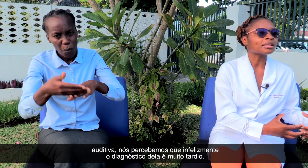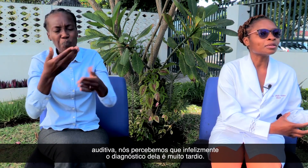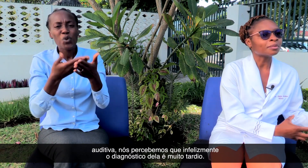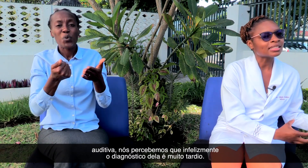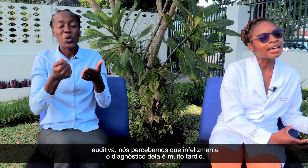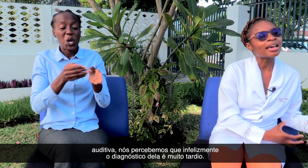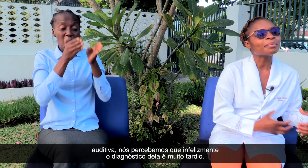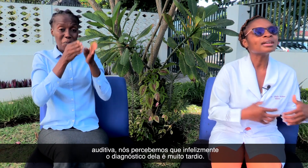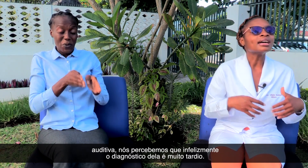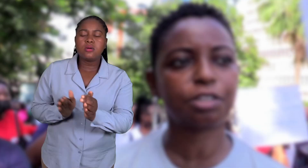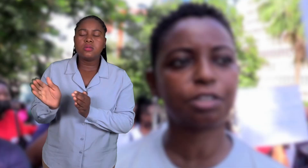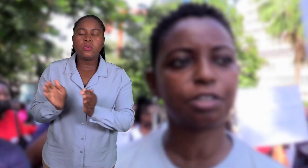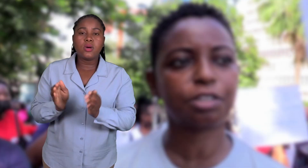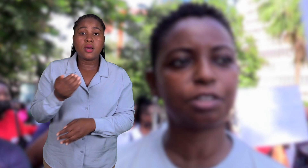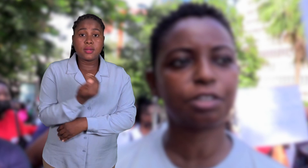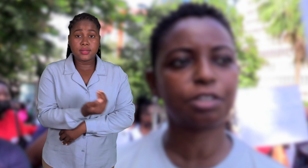faz parte, não percebe.